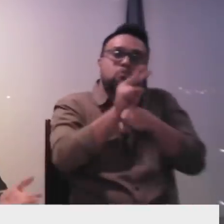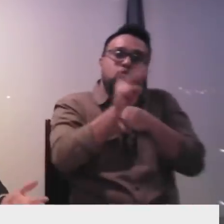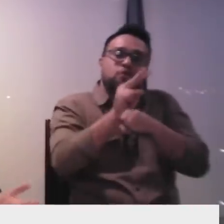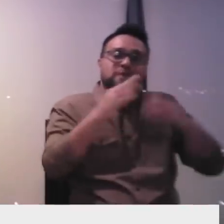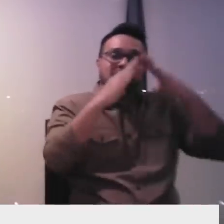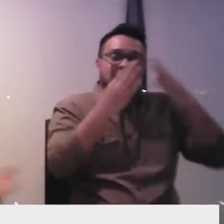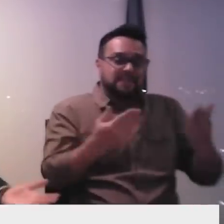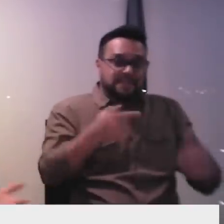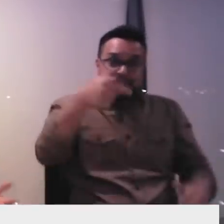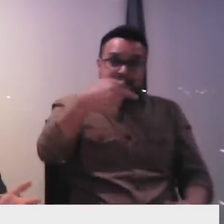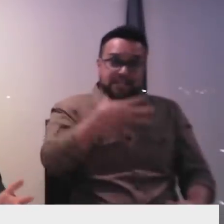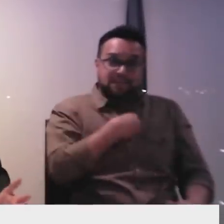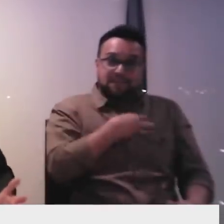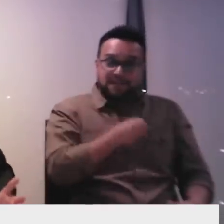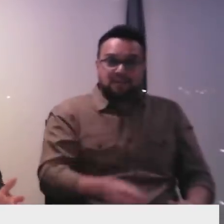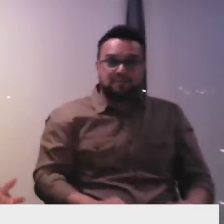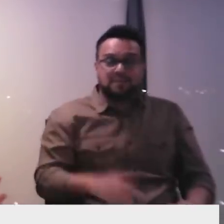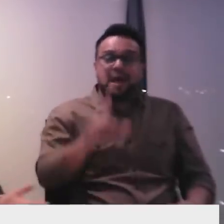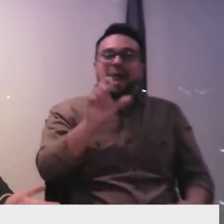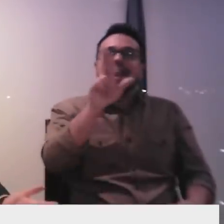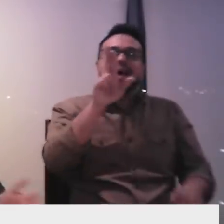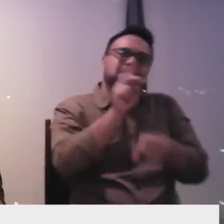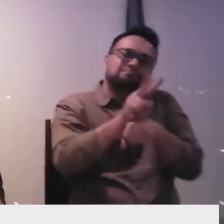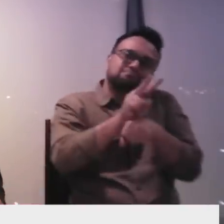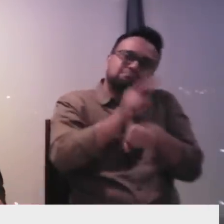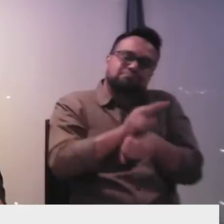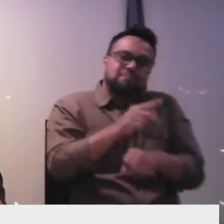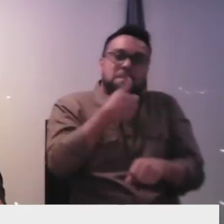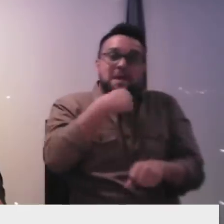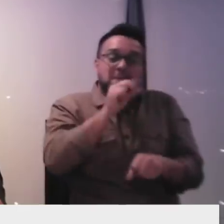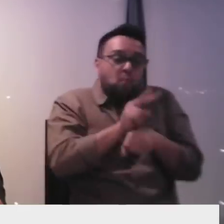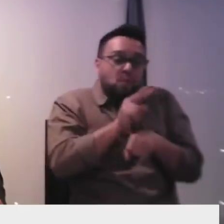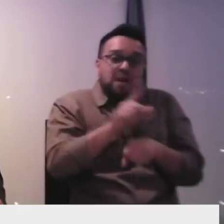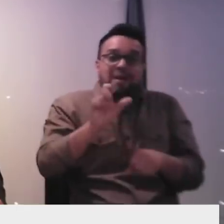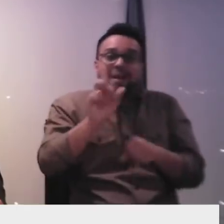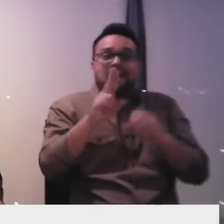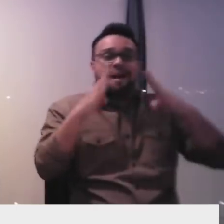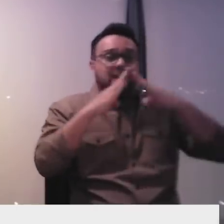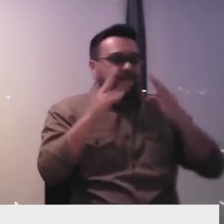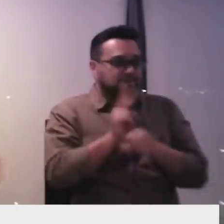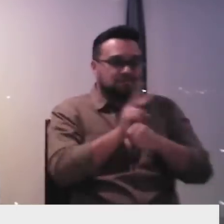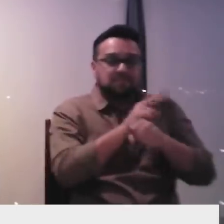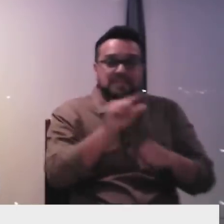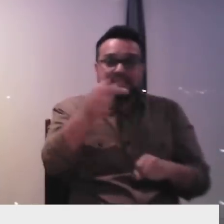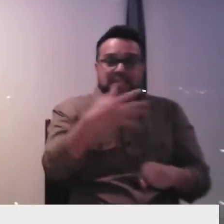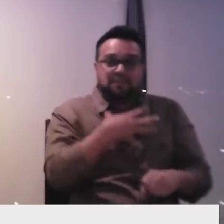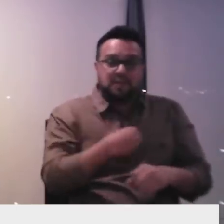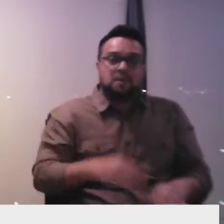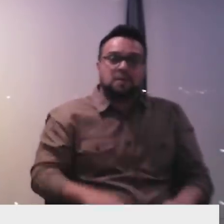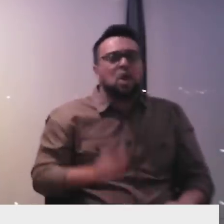sete filhos, minha mãe só podia ser do lar. Não tinha o que fazer. E eu lá tinha minha